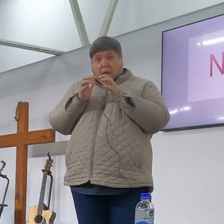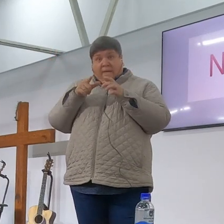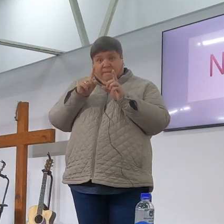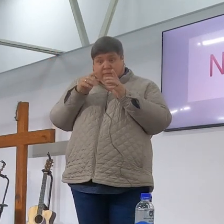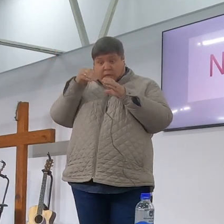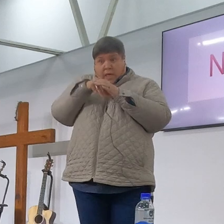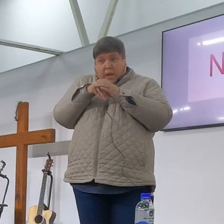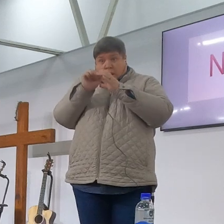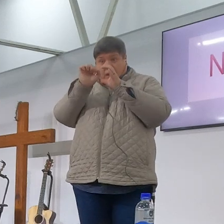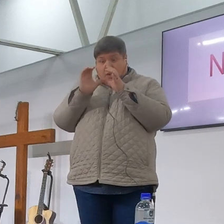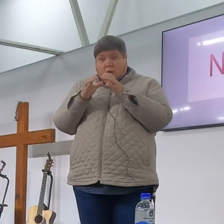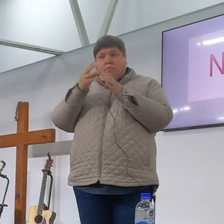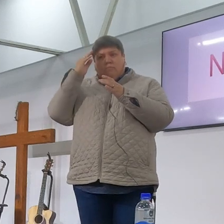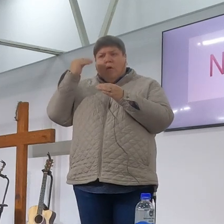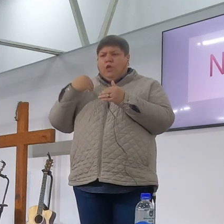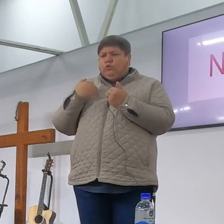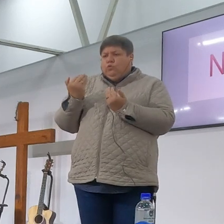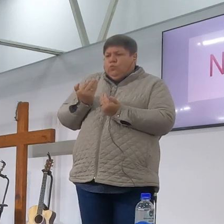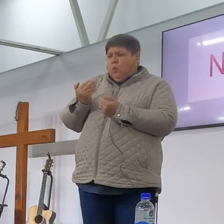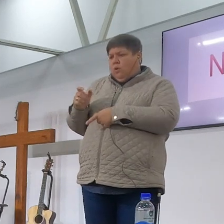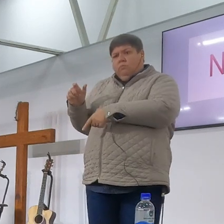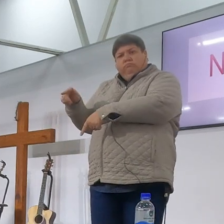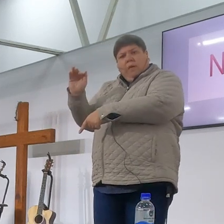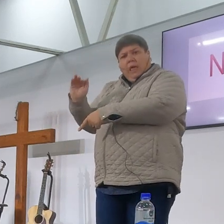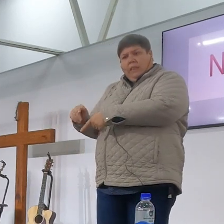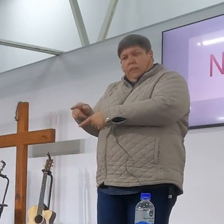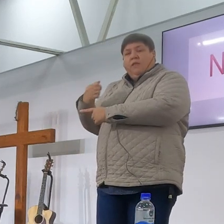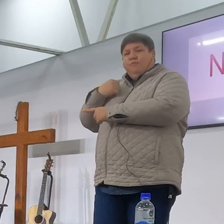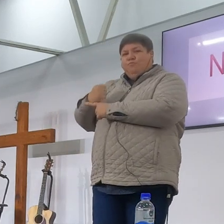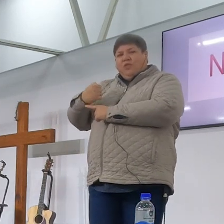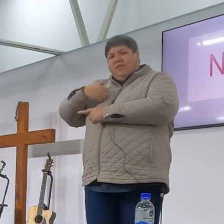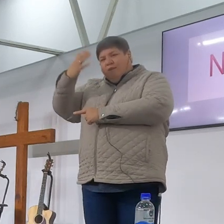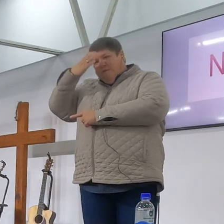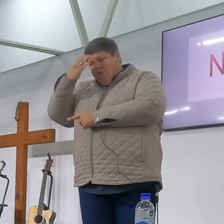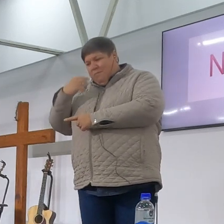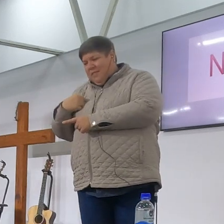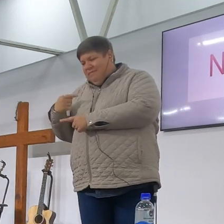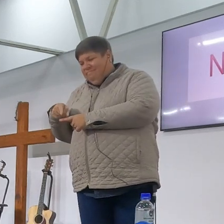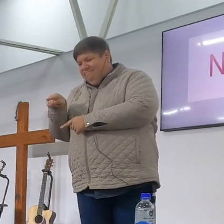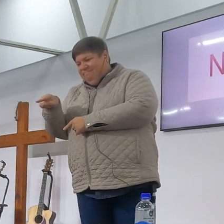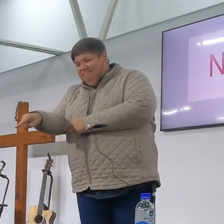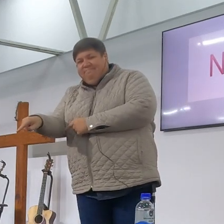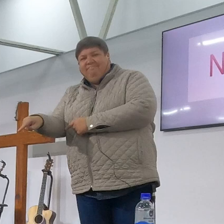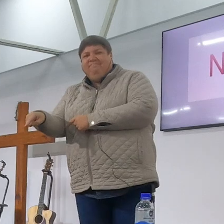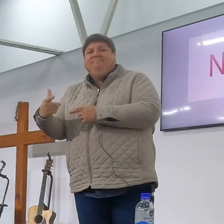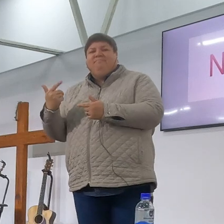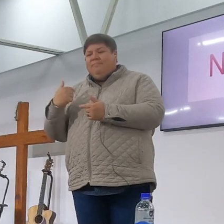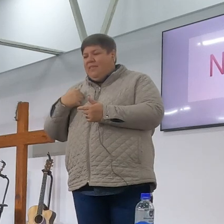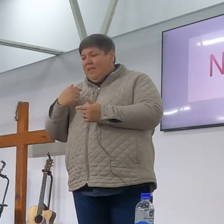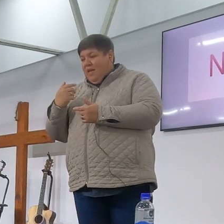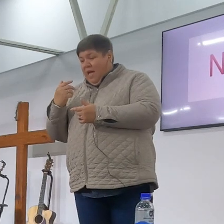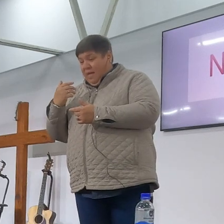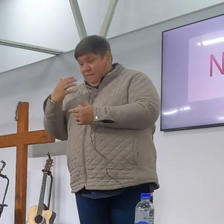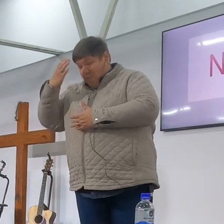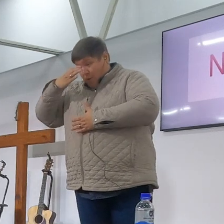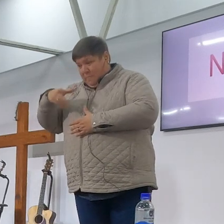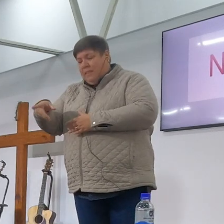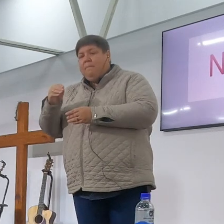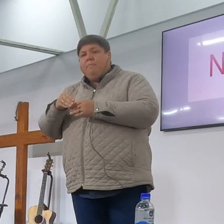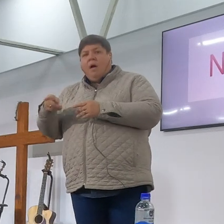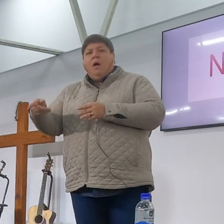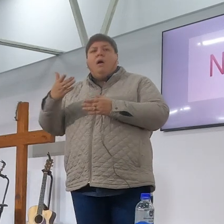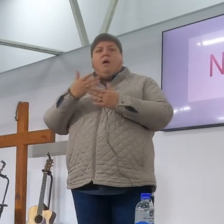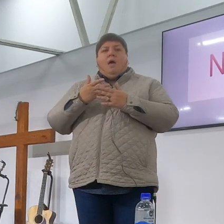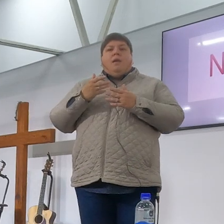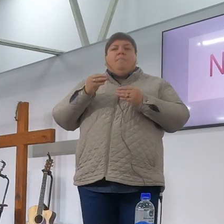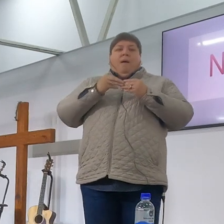kinders in jou sorg is, as daar kinders in jou omtrek is, as daar kinders is met wie jy van tyd tot tyd te doen het, dan is ons